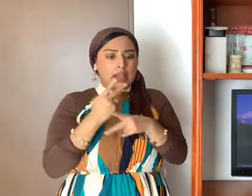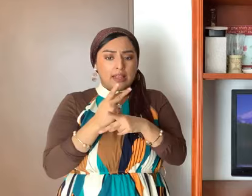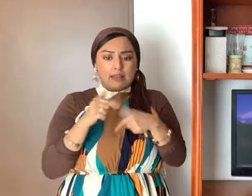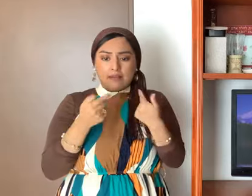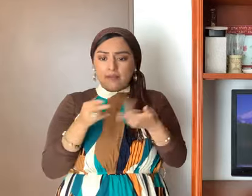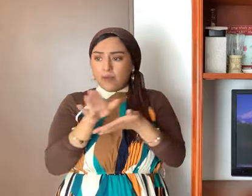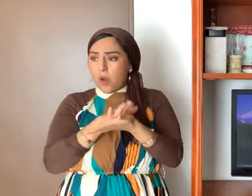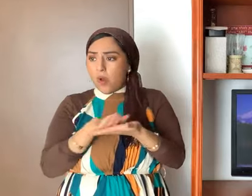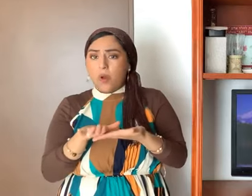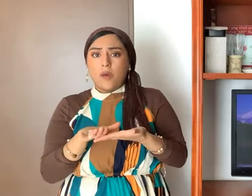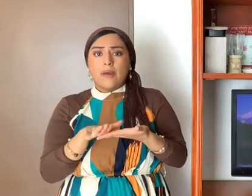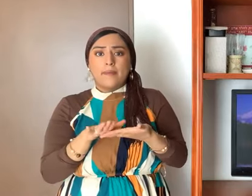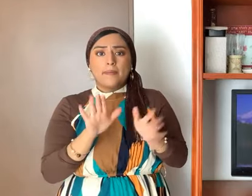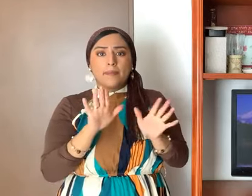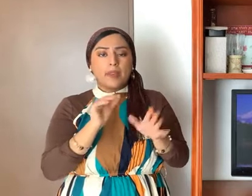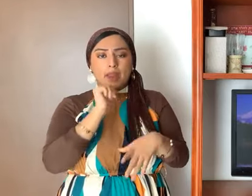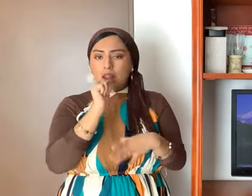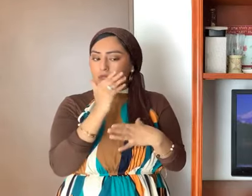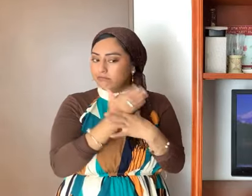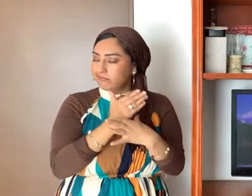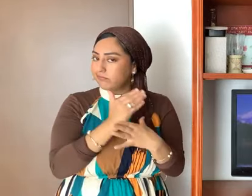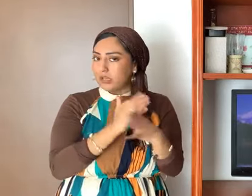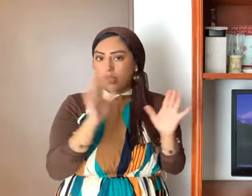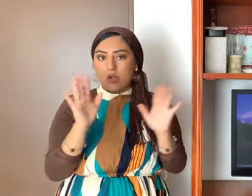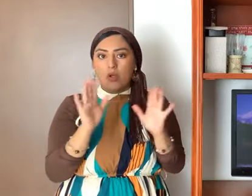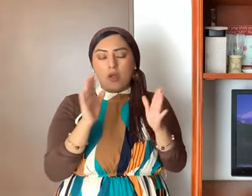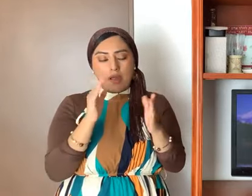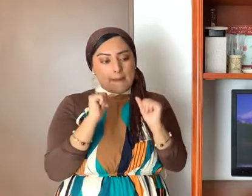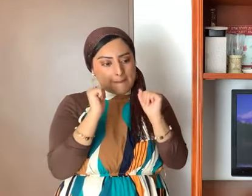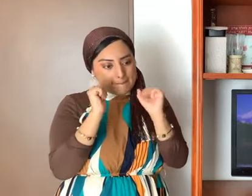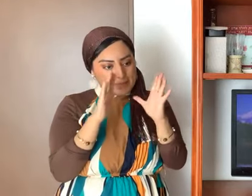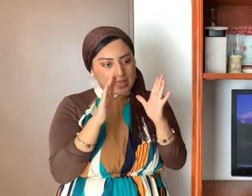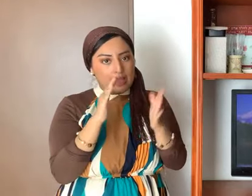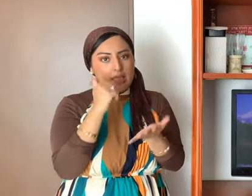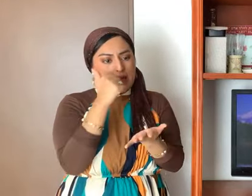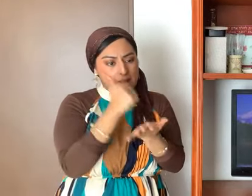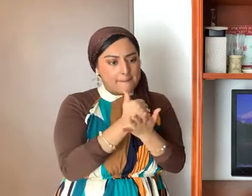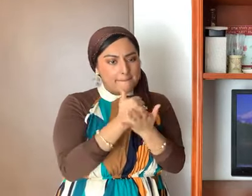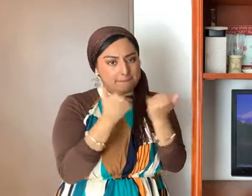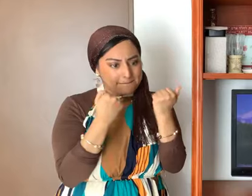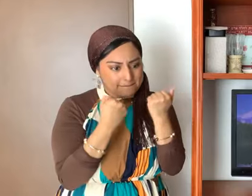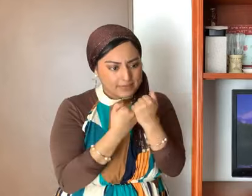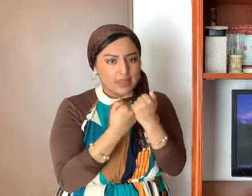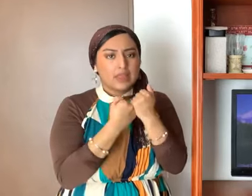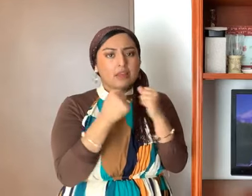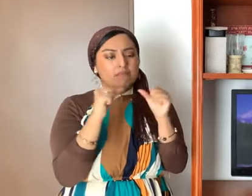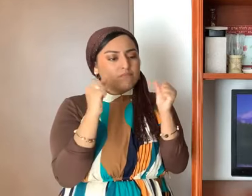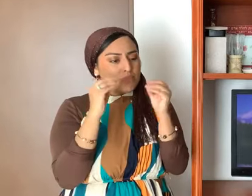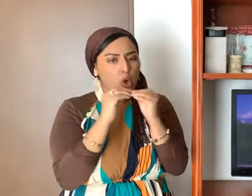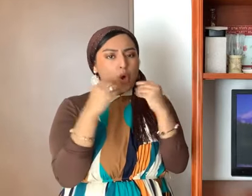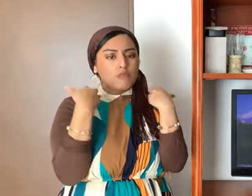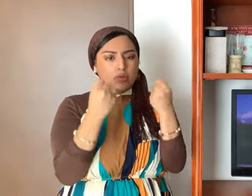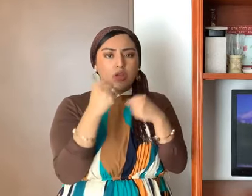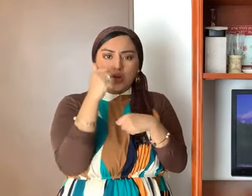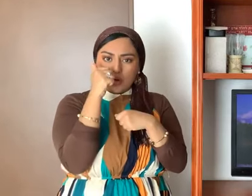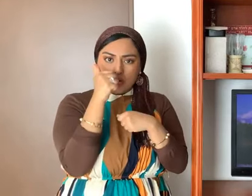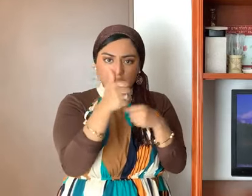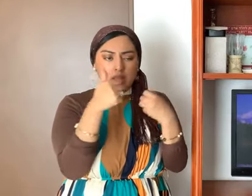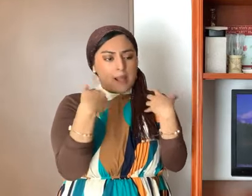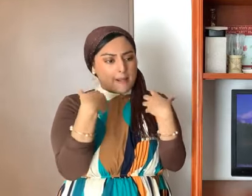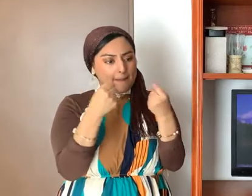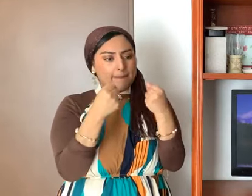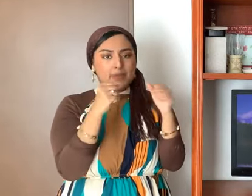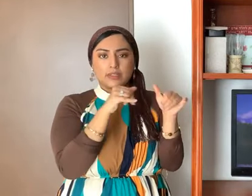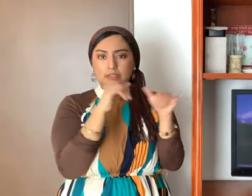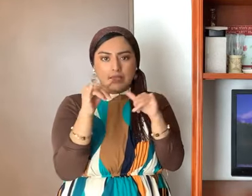guardando en santidad, no le seas piedra de tropiezo, séle de bendición, anímalo, impúlsalo para que se esfuerce y tú esfuérzate junto con